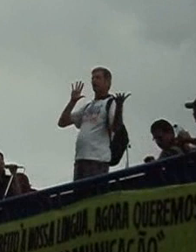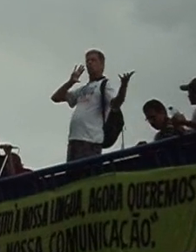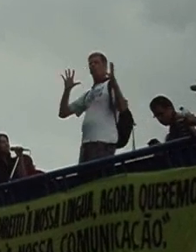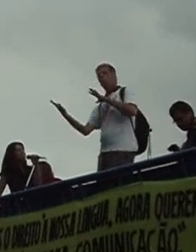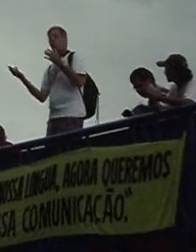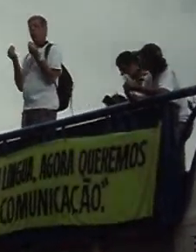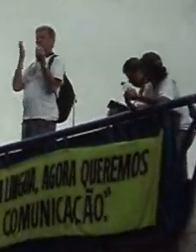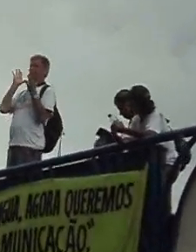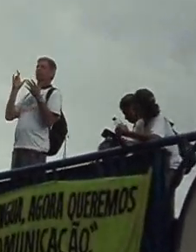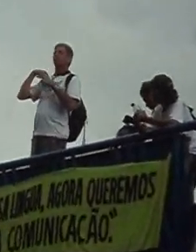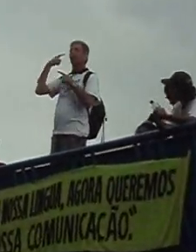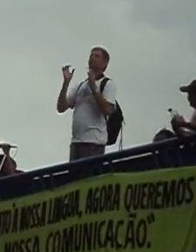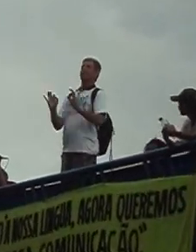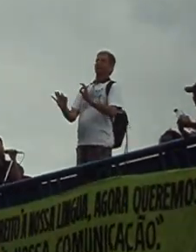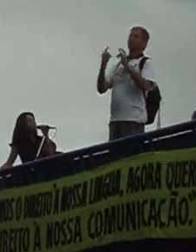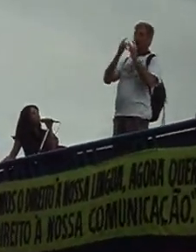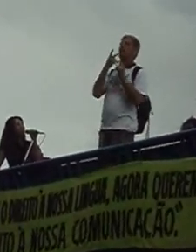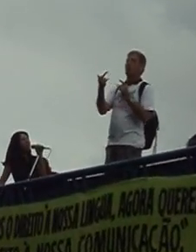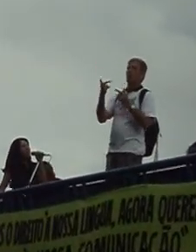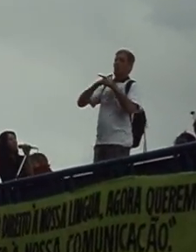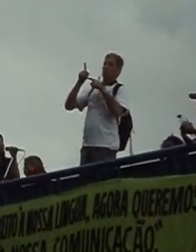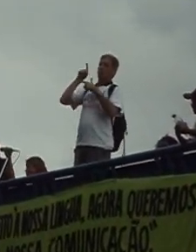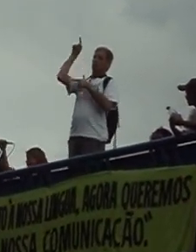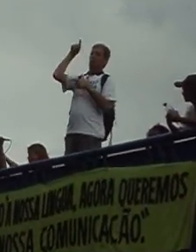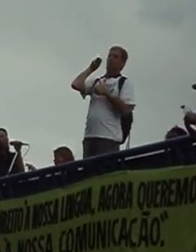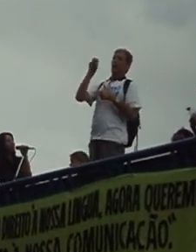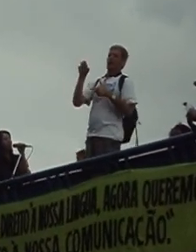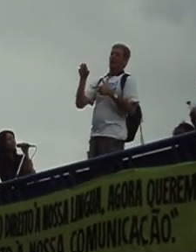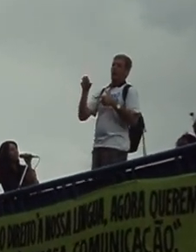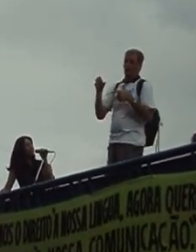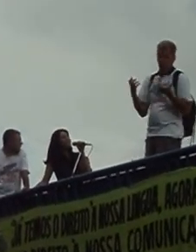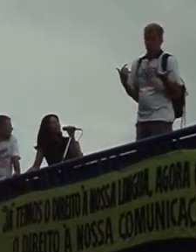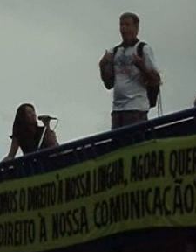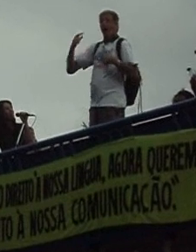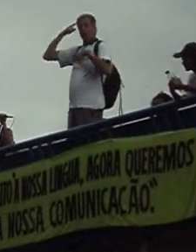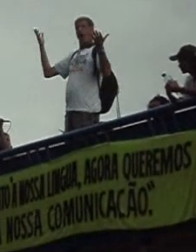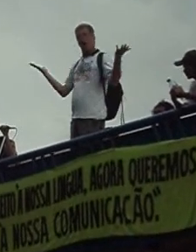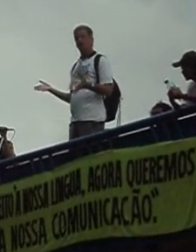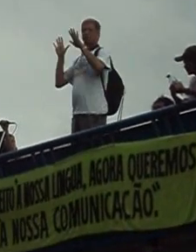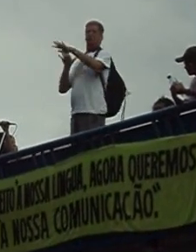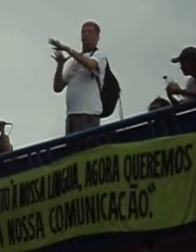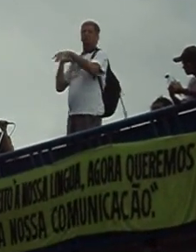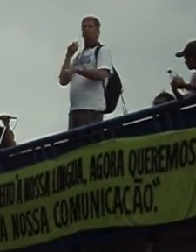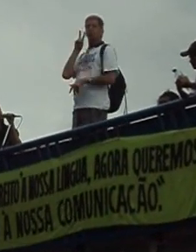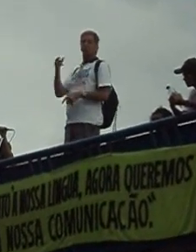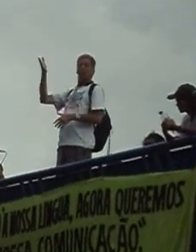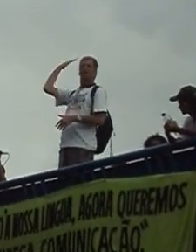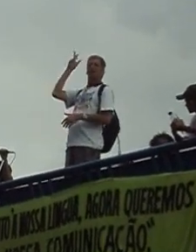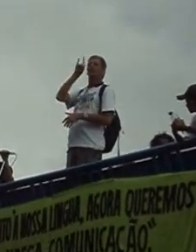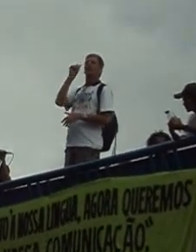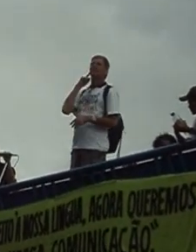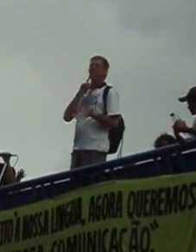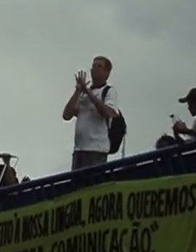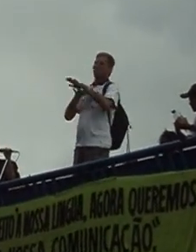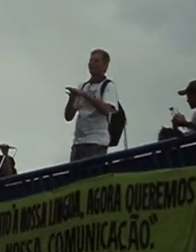Pimenta, cineasta do Rio de Janeiro, surdo, nos comunicou a respeito do fechamento do INE. E nós percebemos que é um